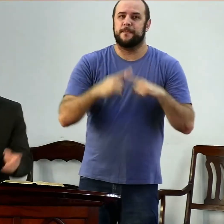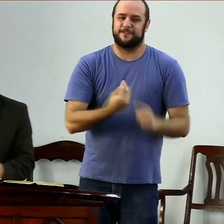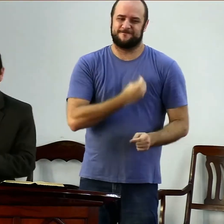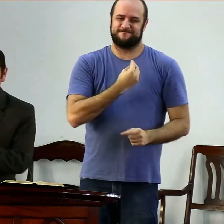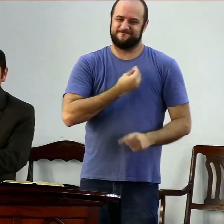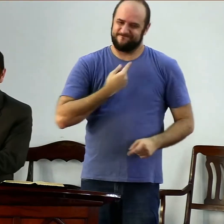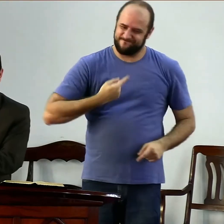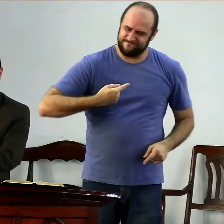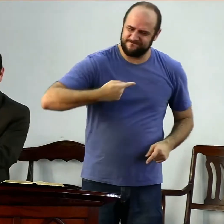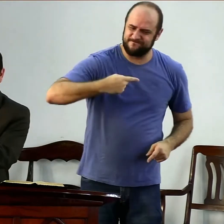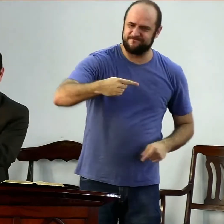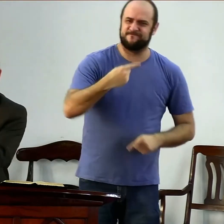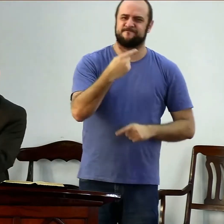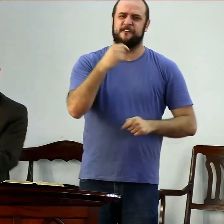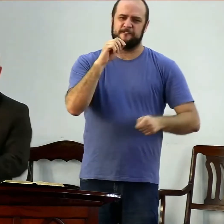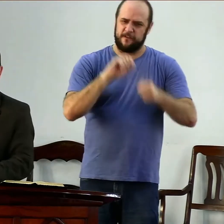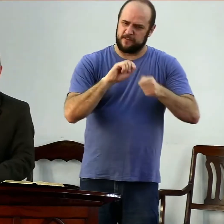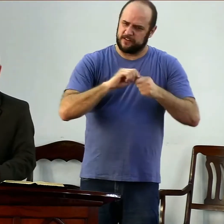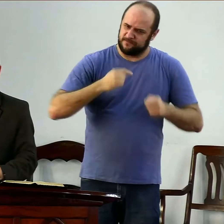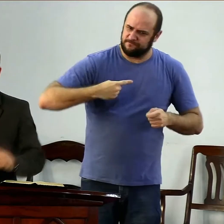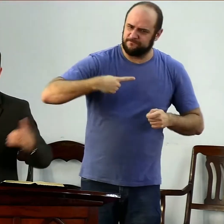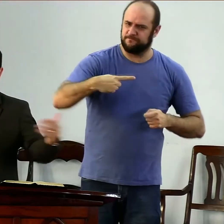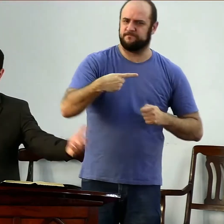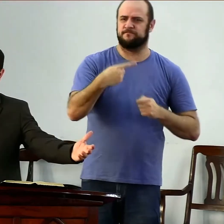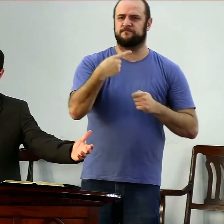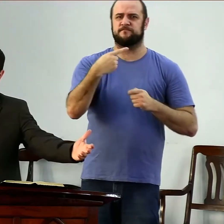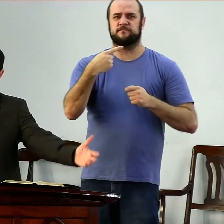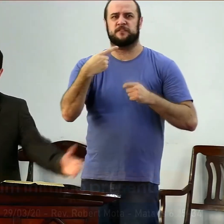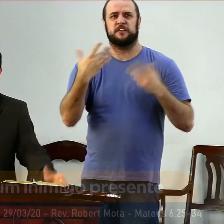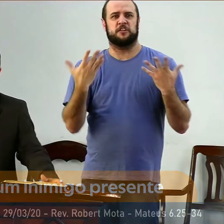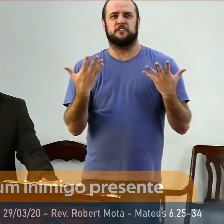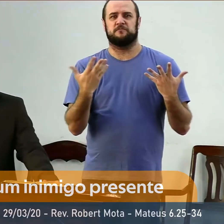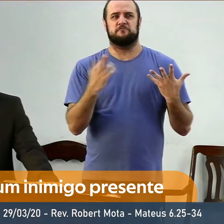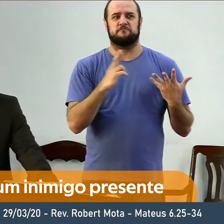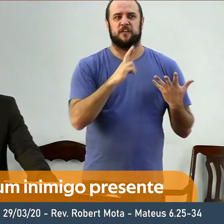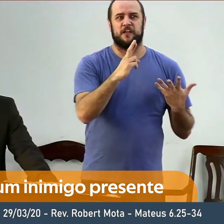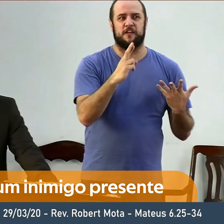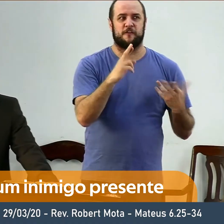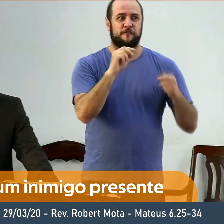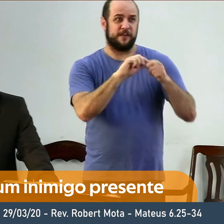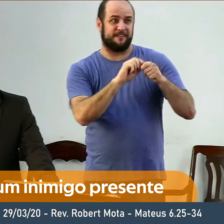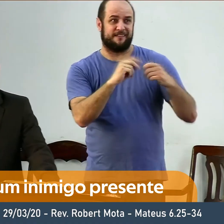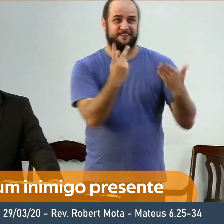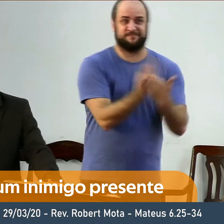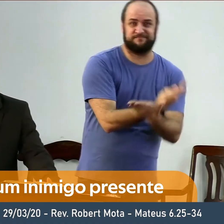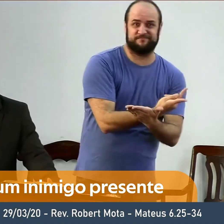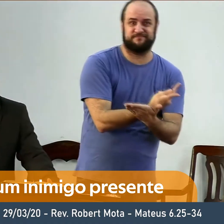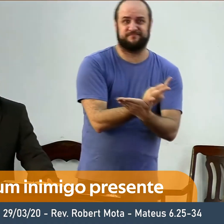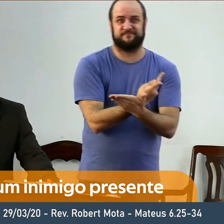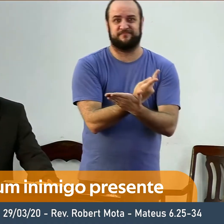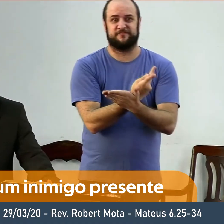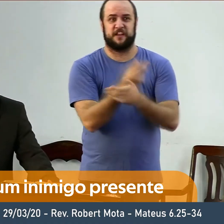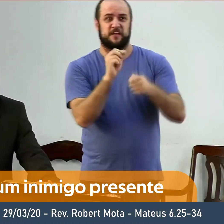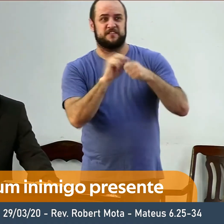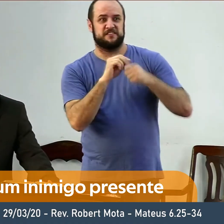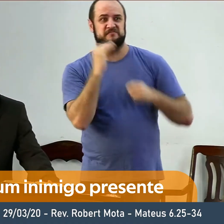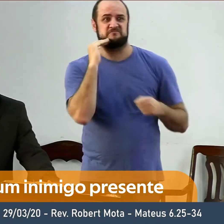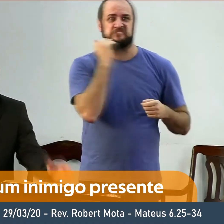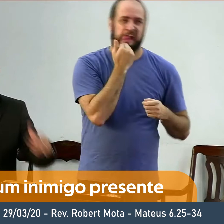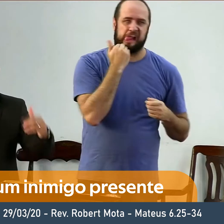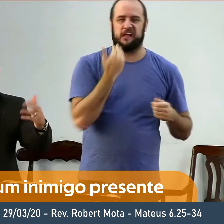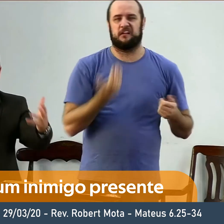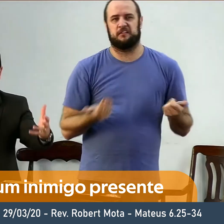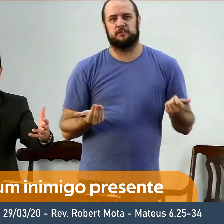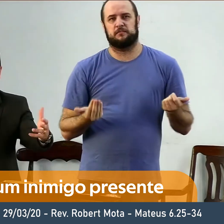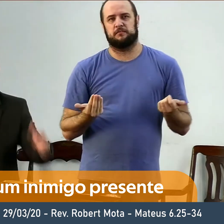exercer essa confiança diante de uma tribulação, não é isso que nós fazemos. Talvez lá no consciente,